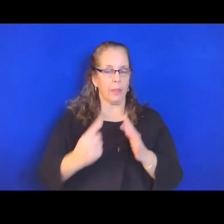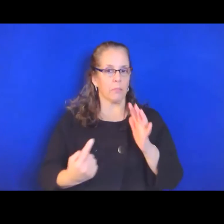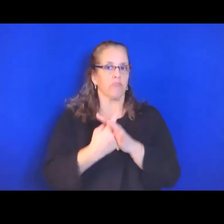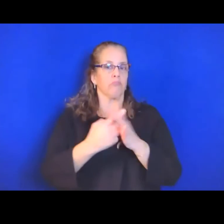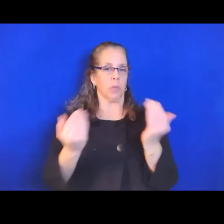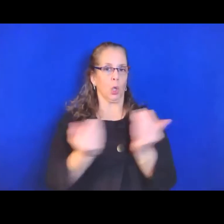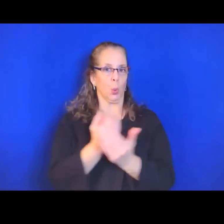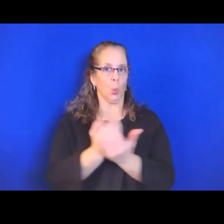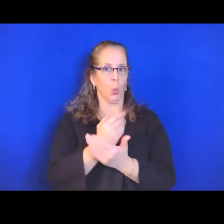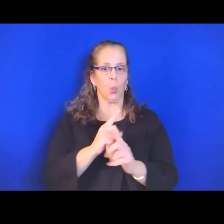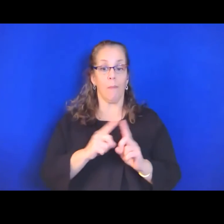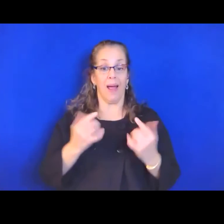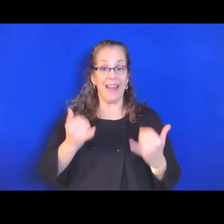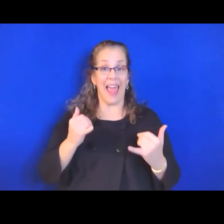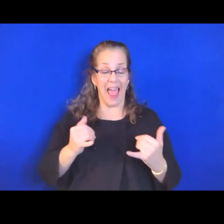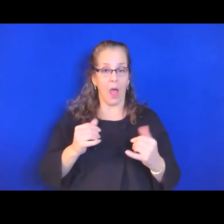有提到的。